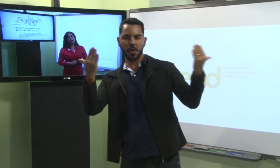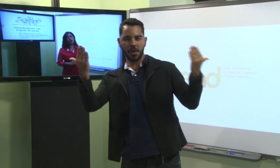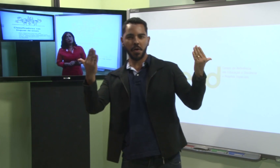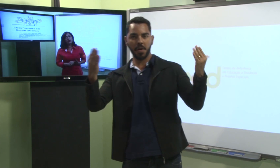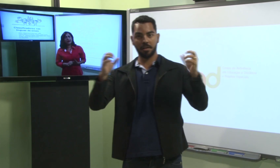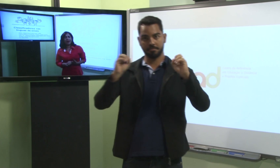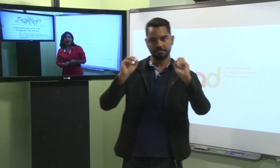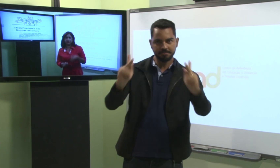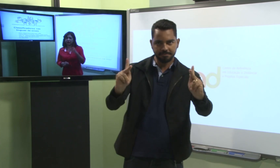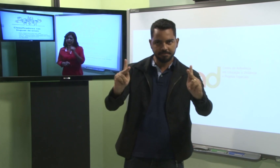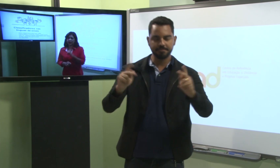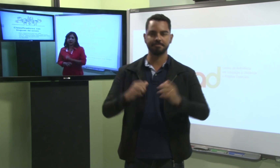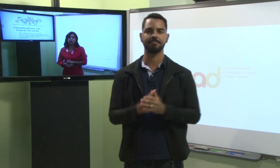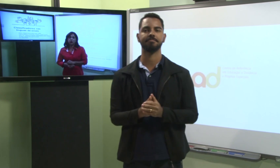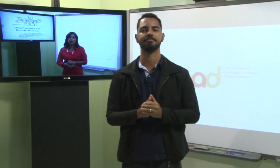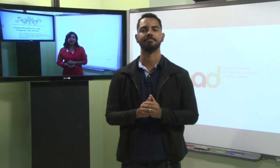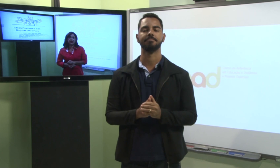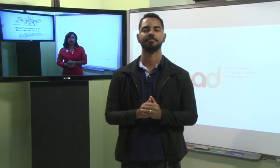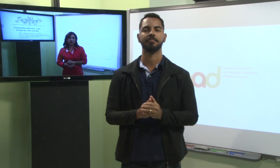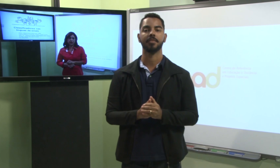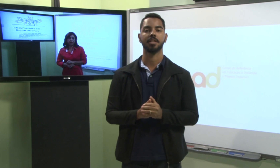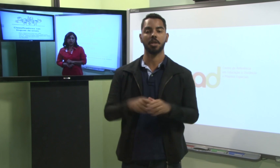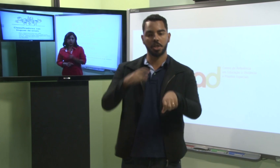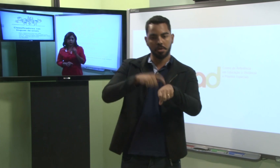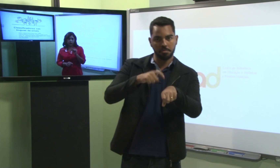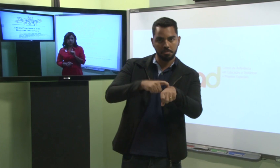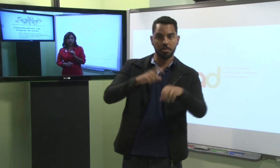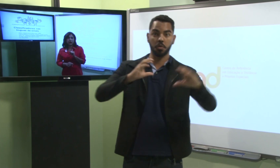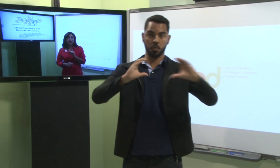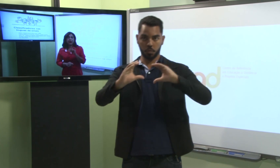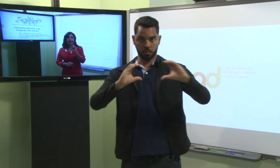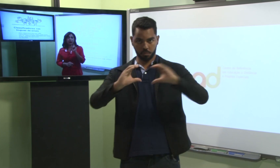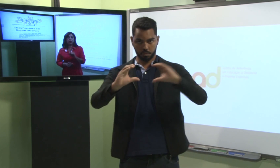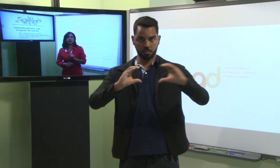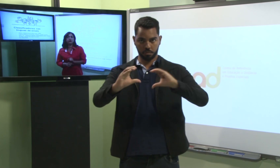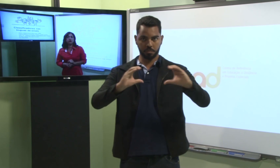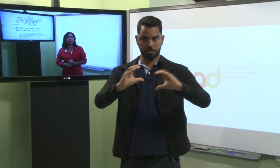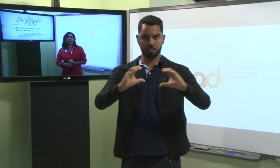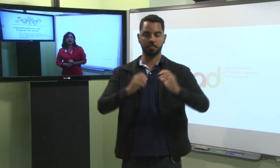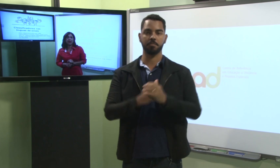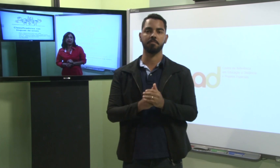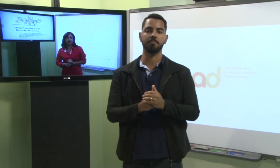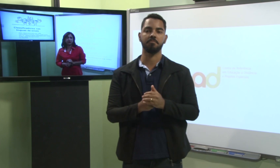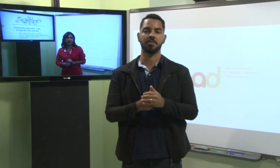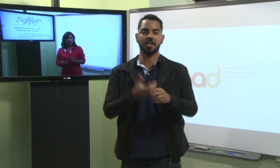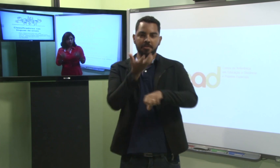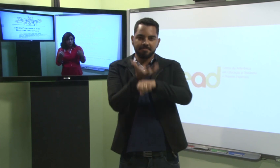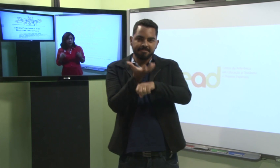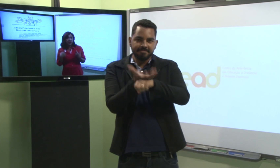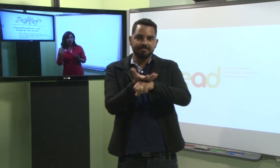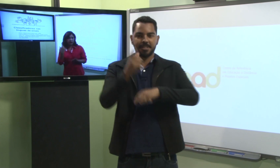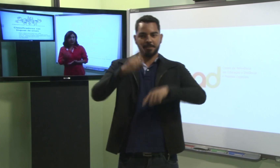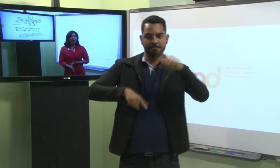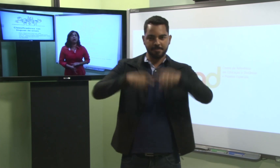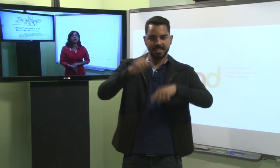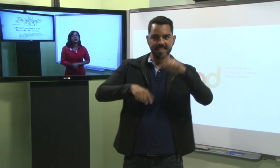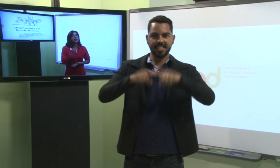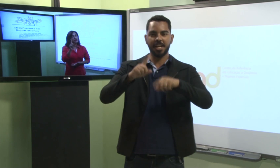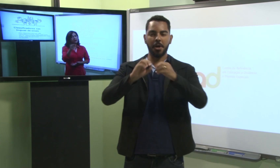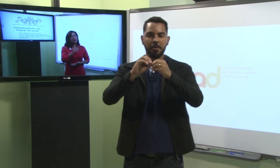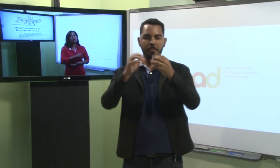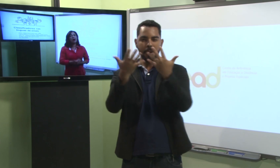Aproveito para comunicar a vocês que todo o material que serviu de fonte na construção de materiais utilizados por mim em nossas